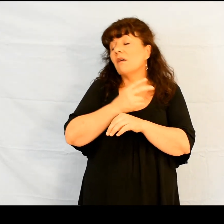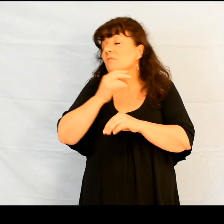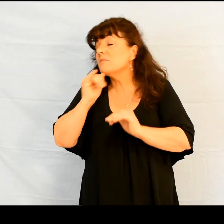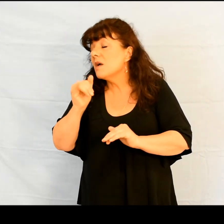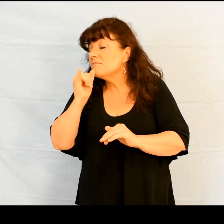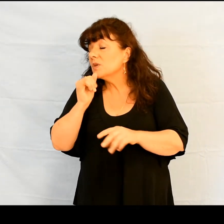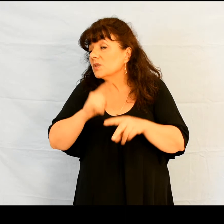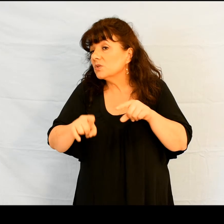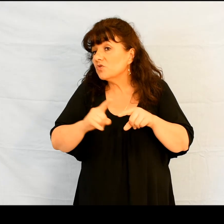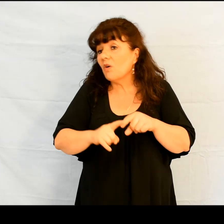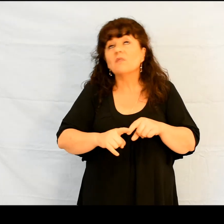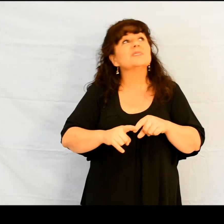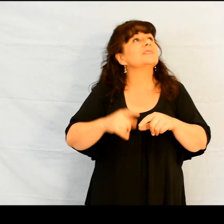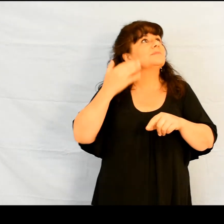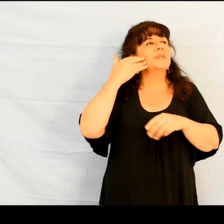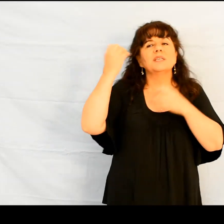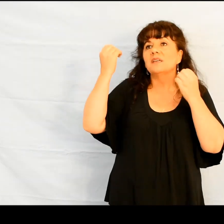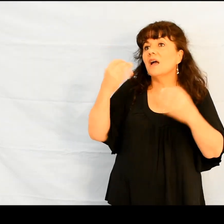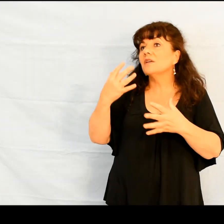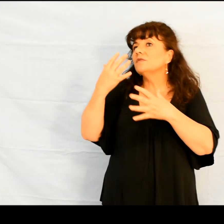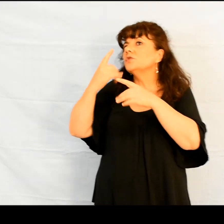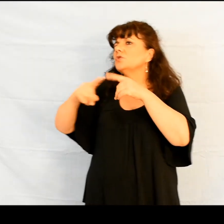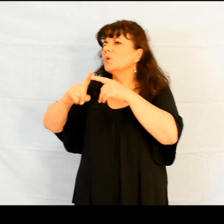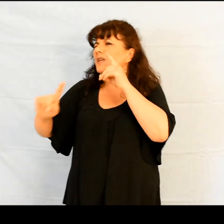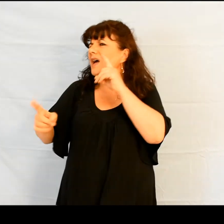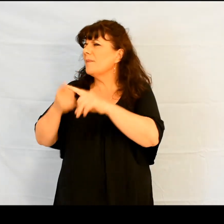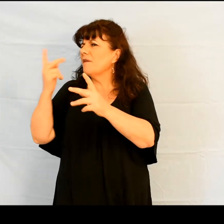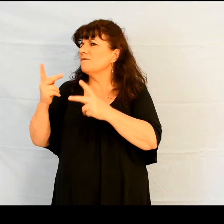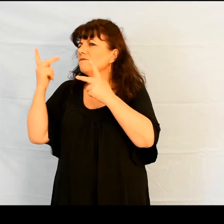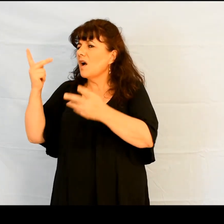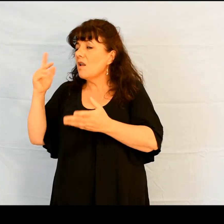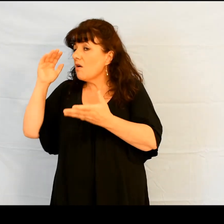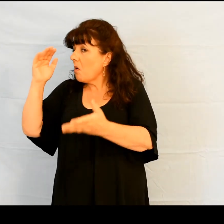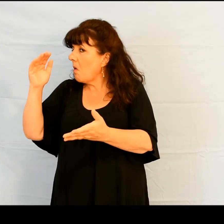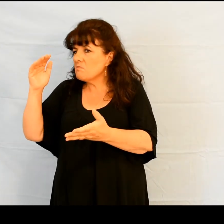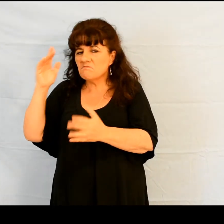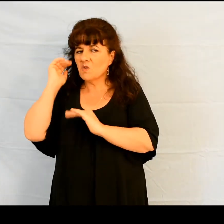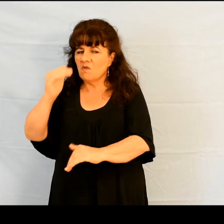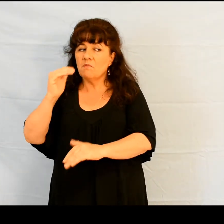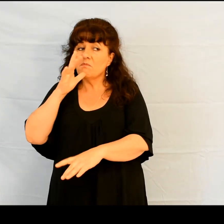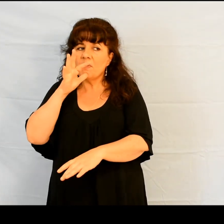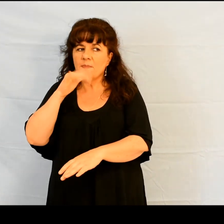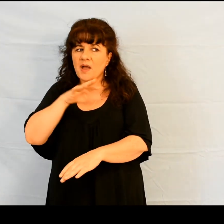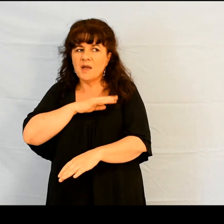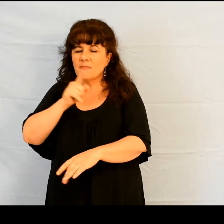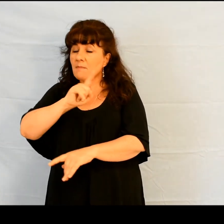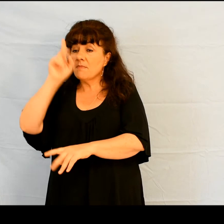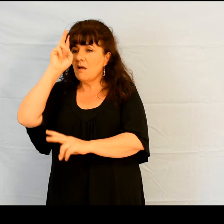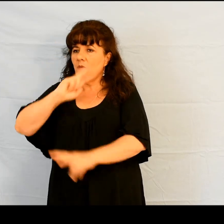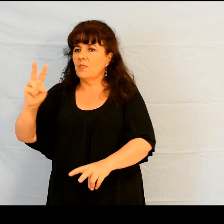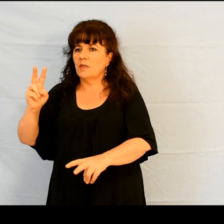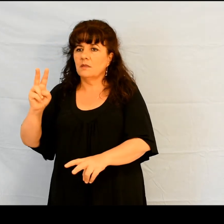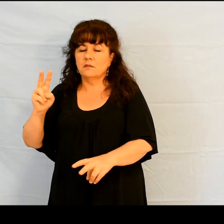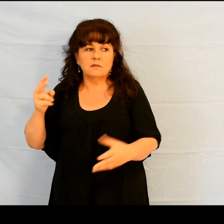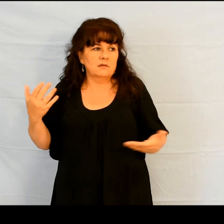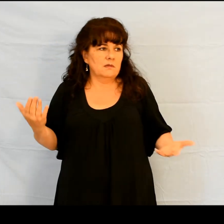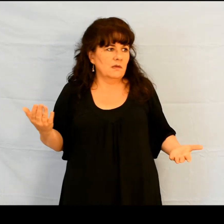Si donc vous n'avez pas été digne de confiance pour l'argent malhonnête, qui vous confiera le bien véritable ?